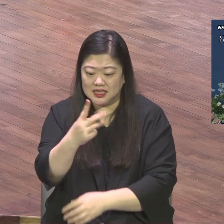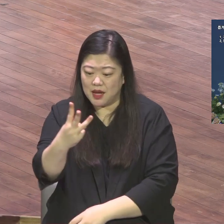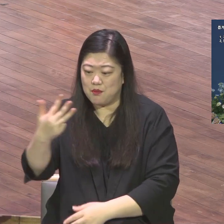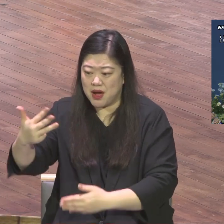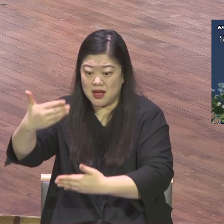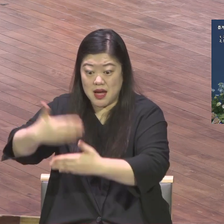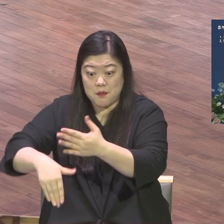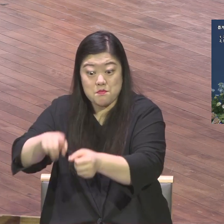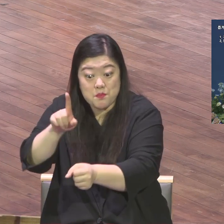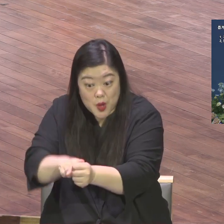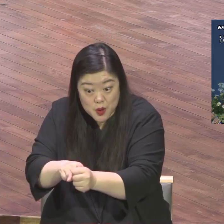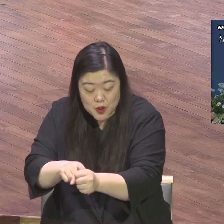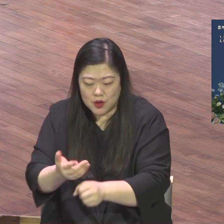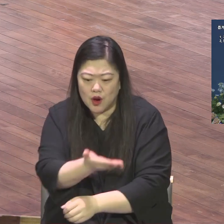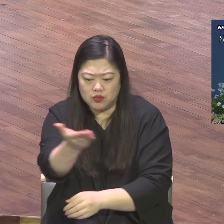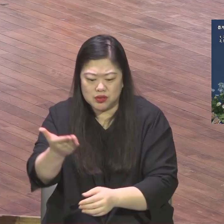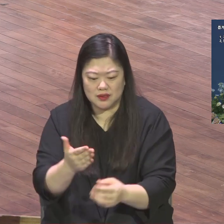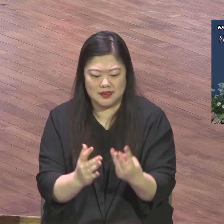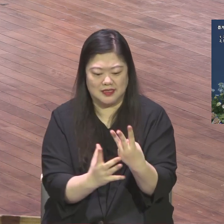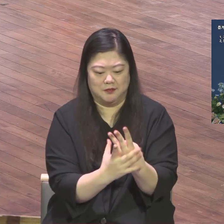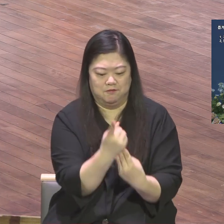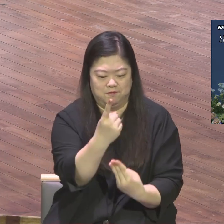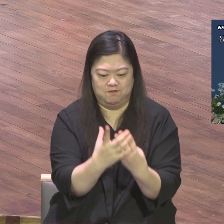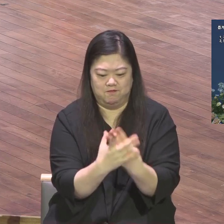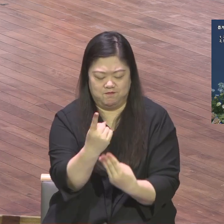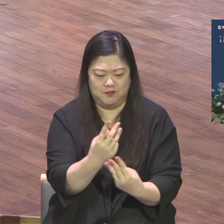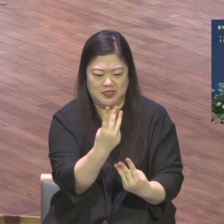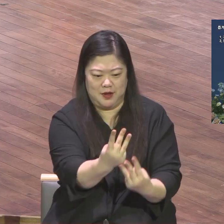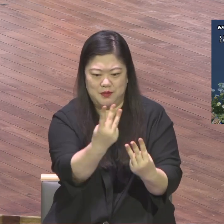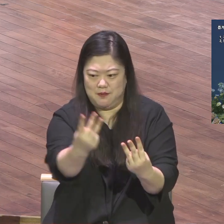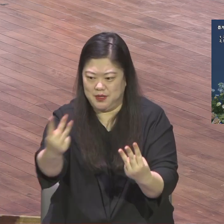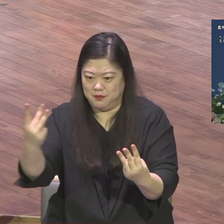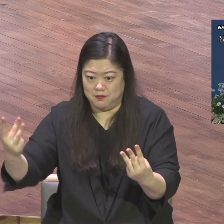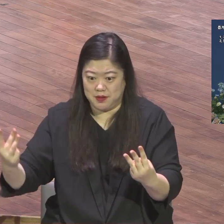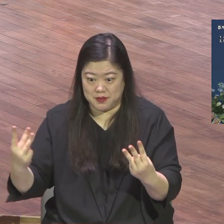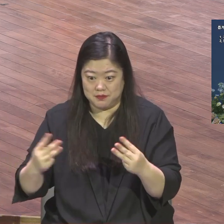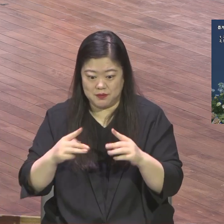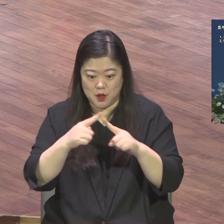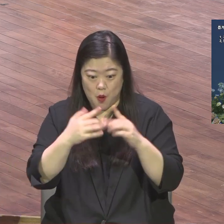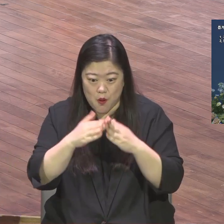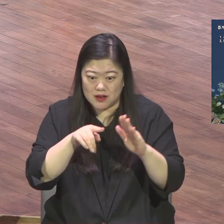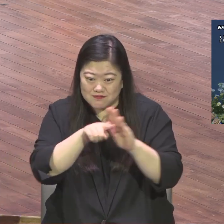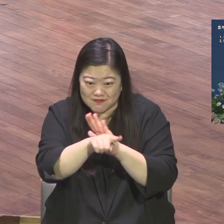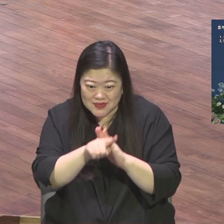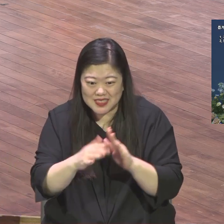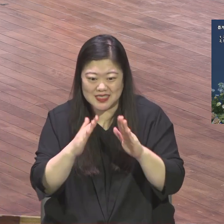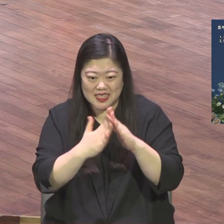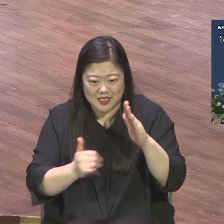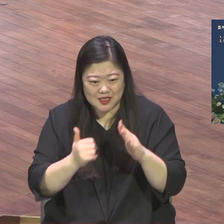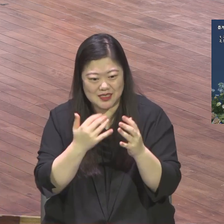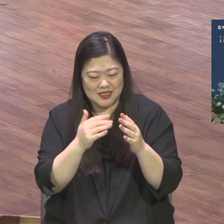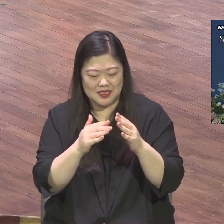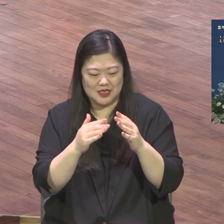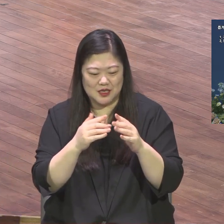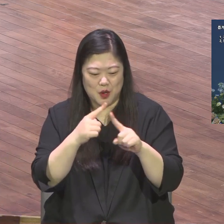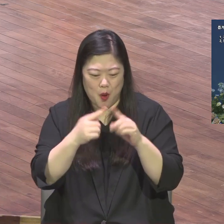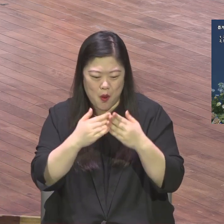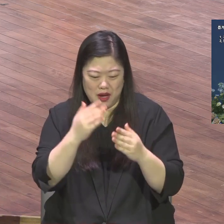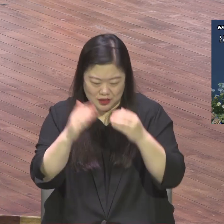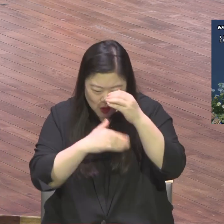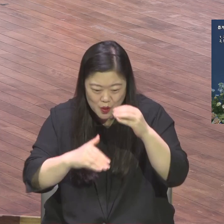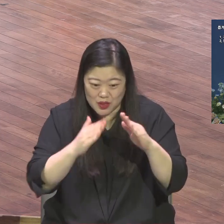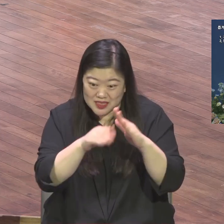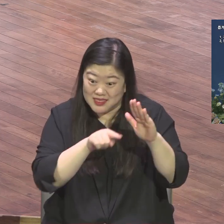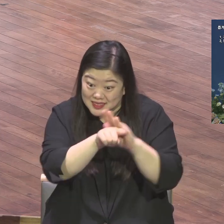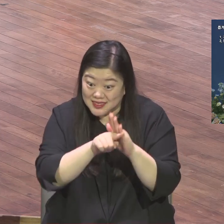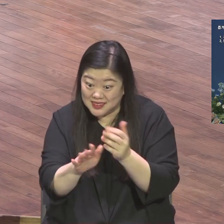운동하는 일에 본론 인생 되길 바랍니다. 교회가 3.1조 구성해서 1만 성도 부흥시켜서 이 지역민족 세계복음하자고 지금